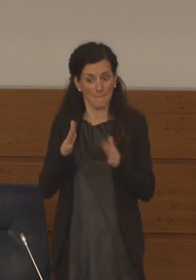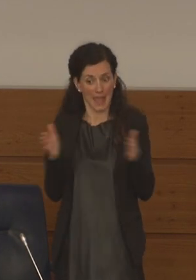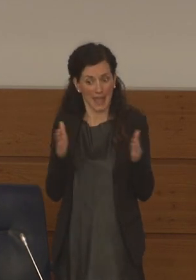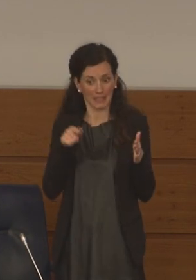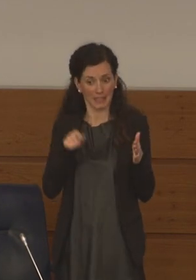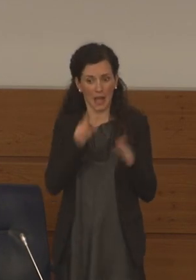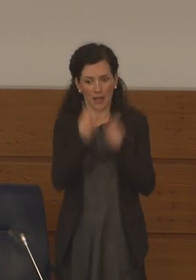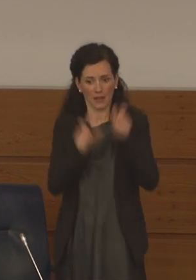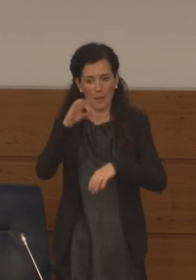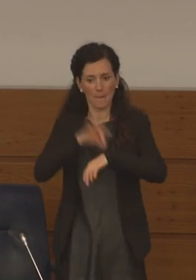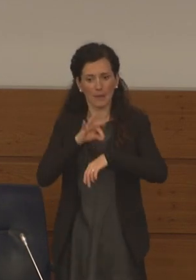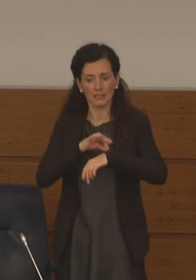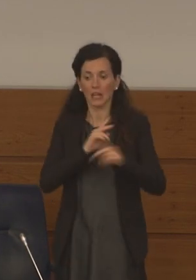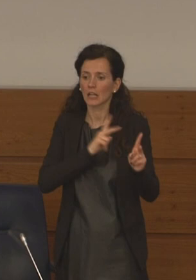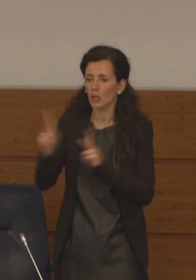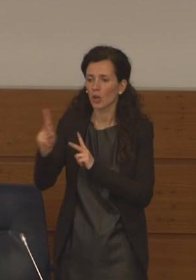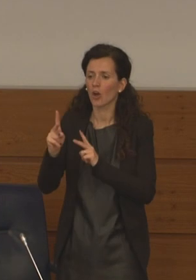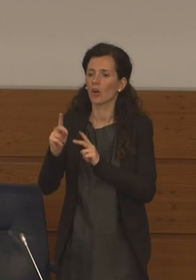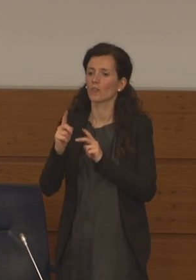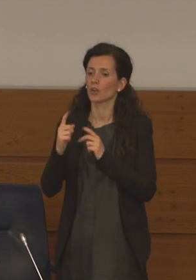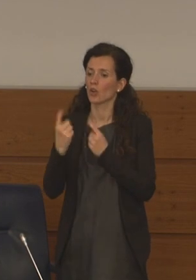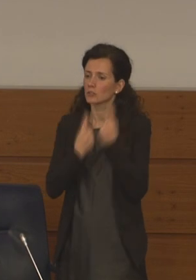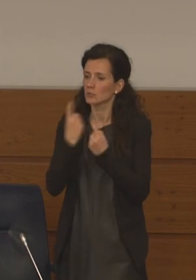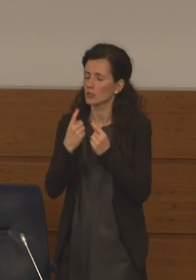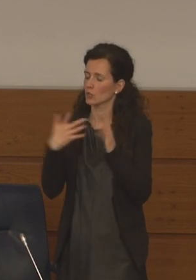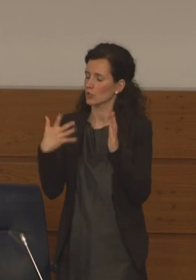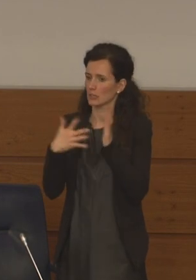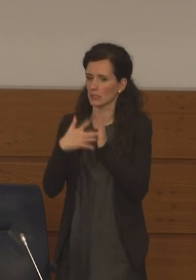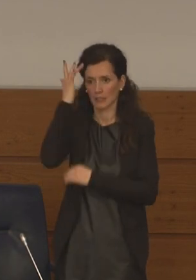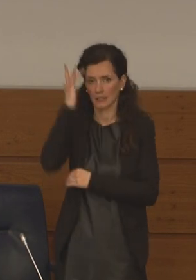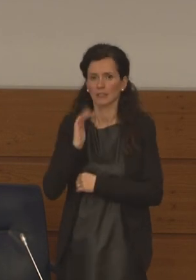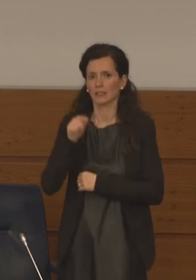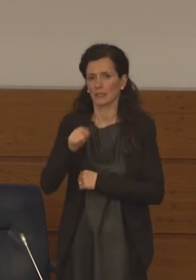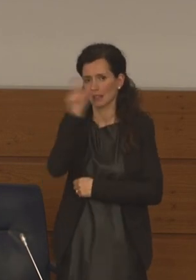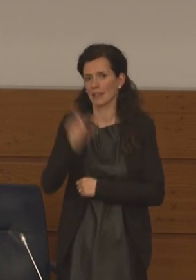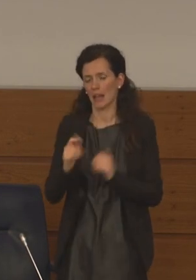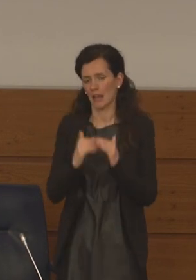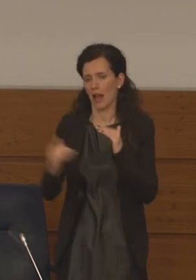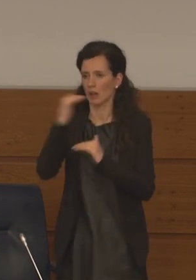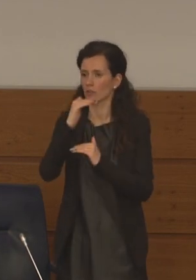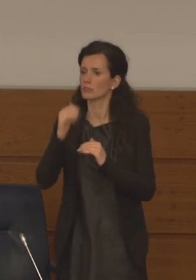ricoverati in condizioni critiche veramente in italia veramente elevata